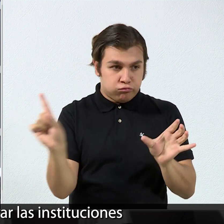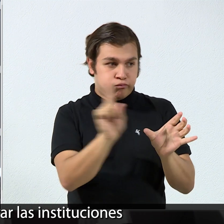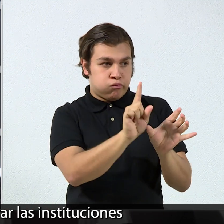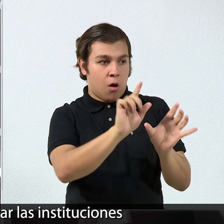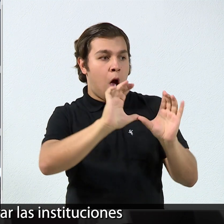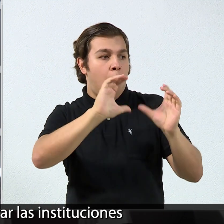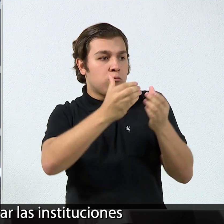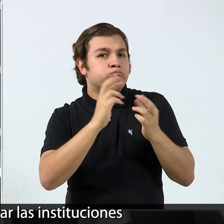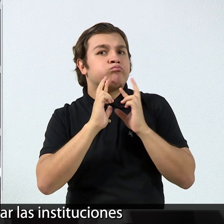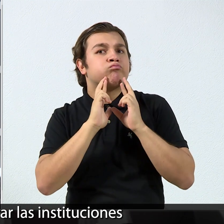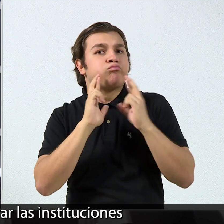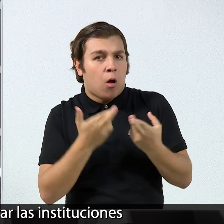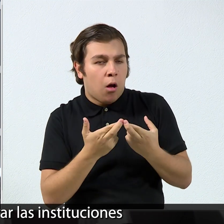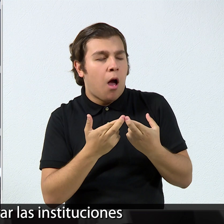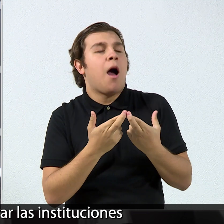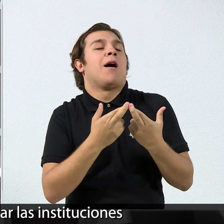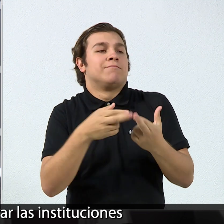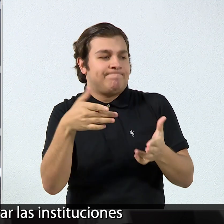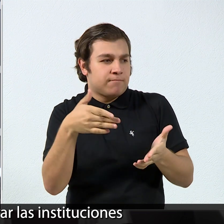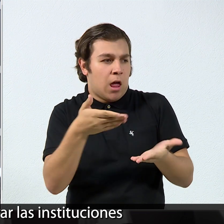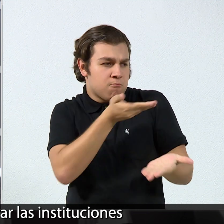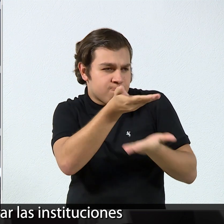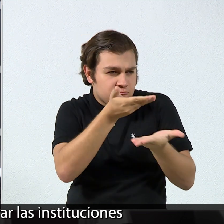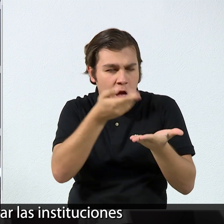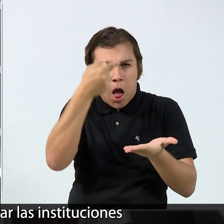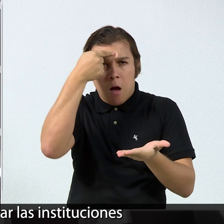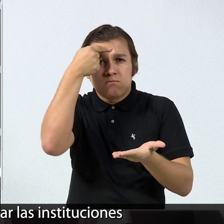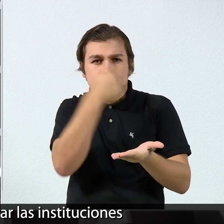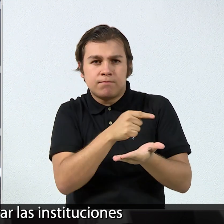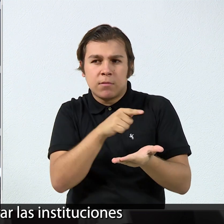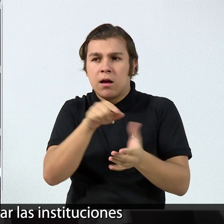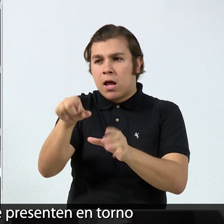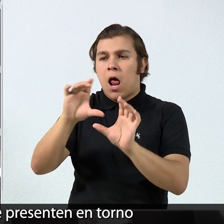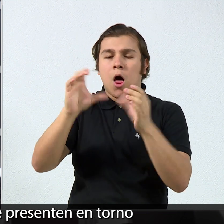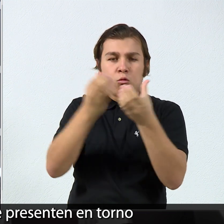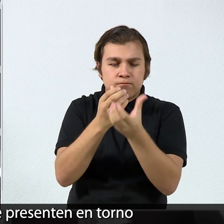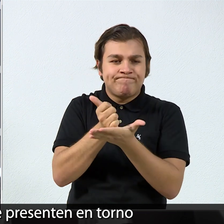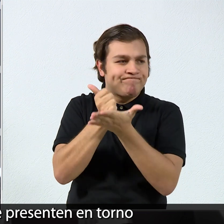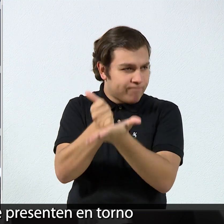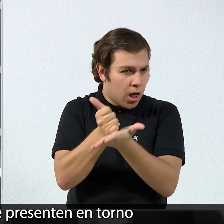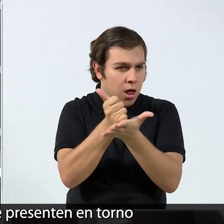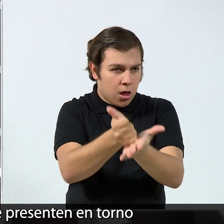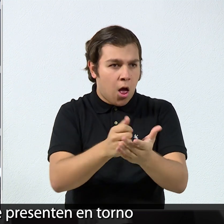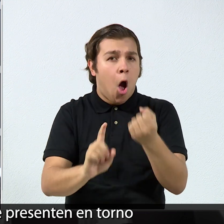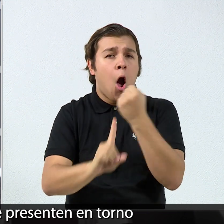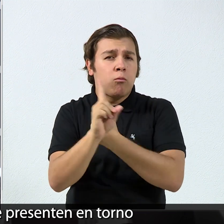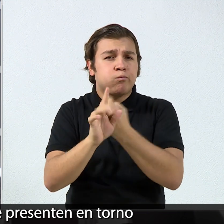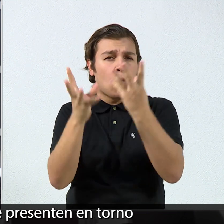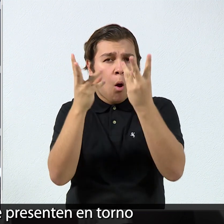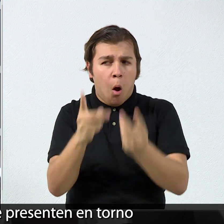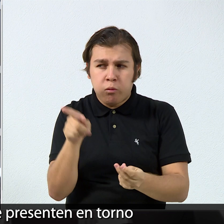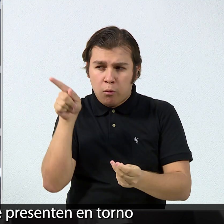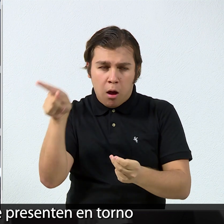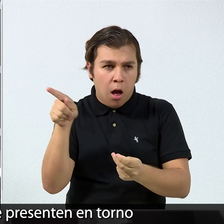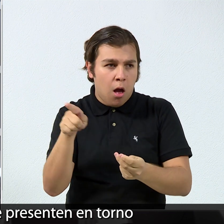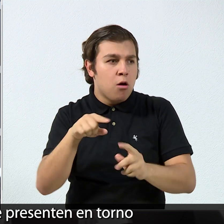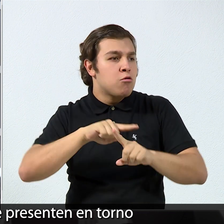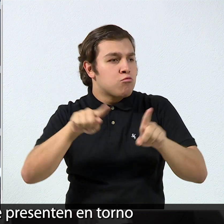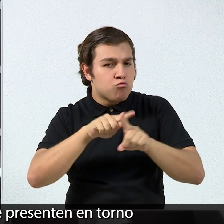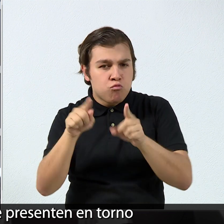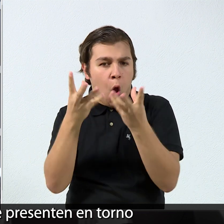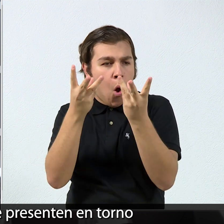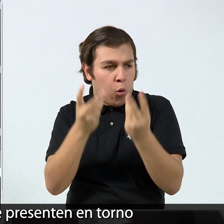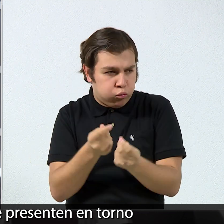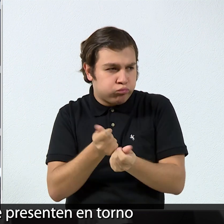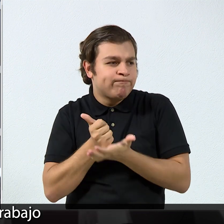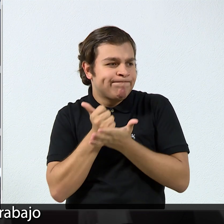trabajo tendentes a mejorar las instituciones comunitarias o para resolver los conflictos que se presenten en torno a aquellas